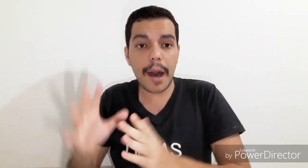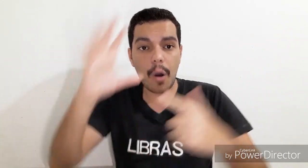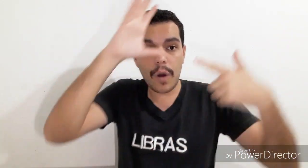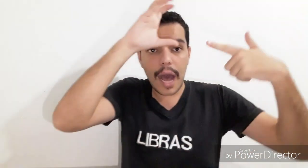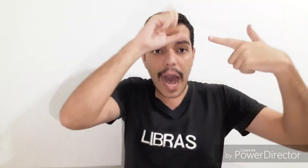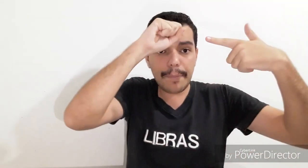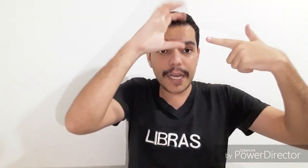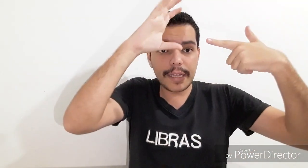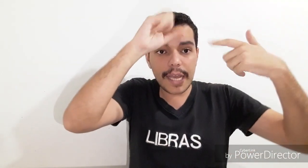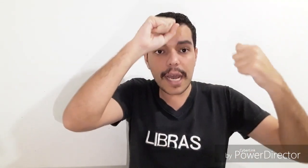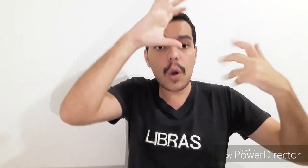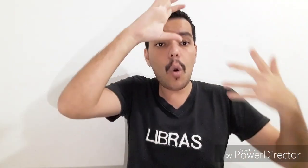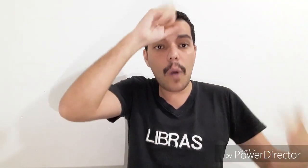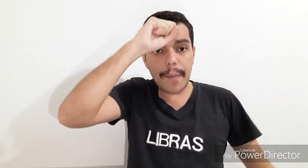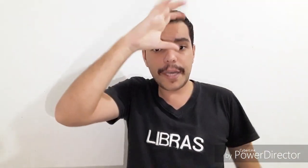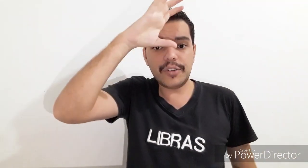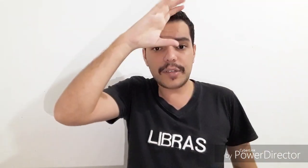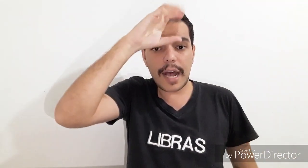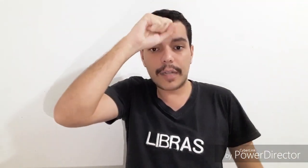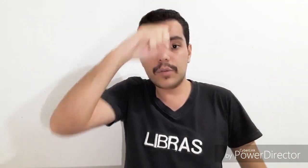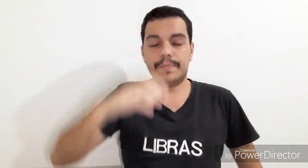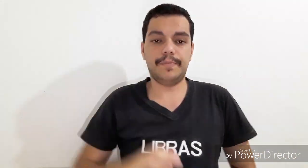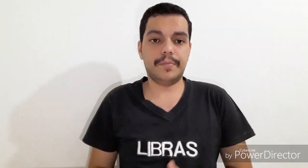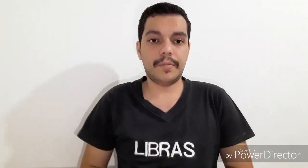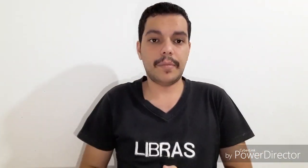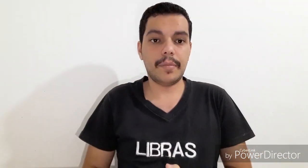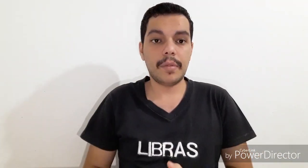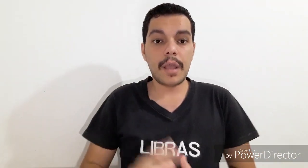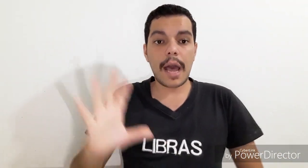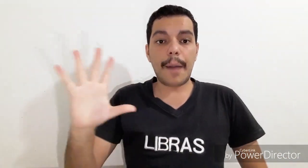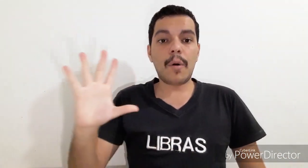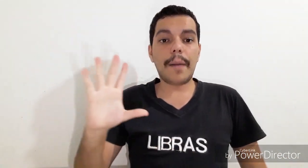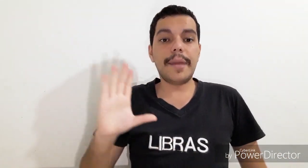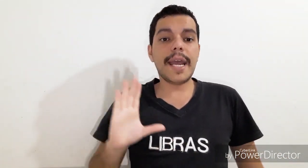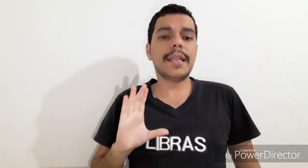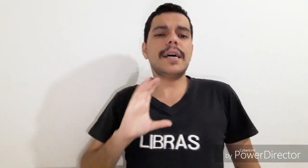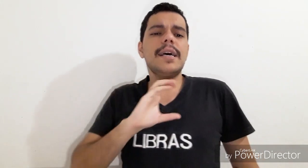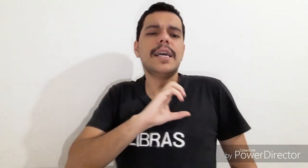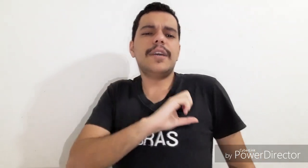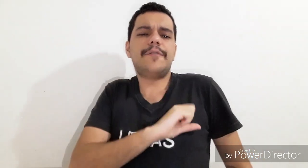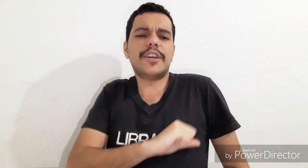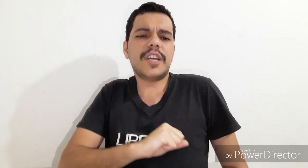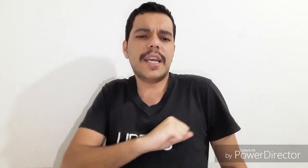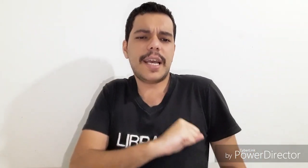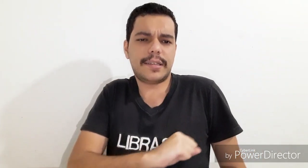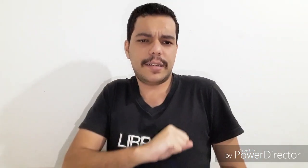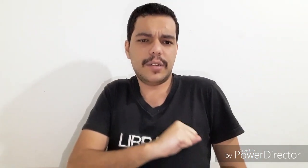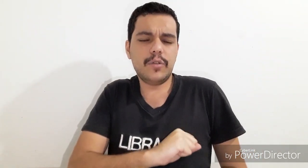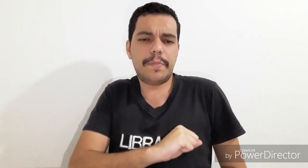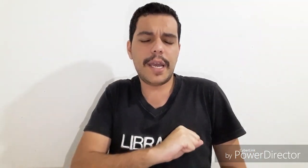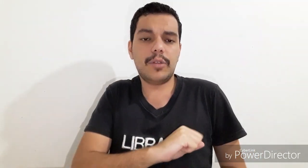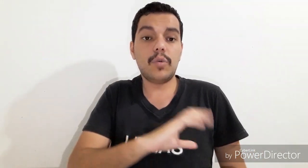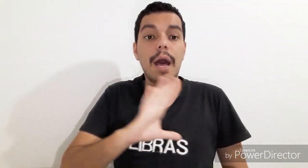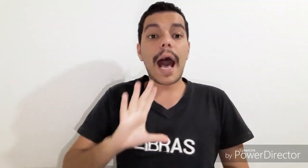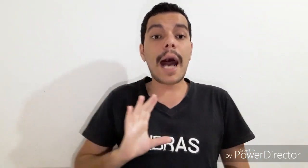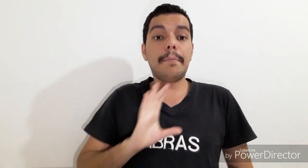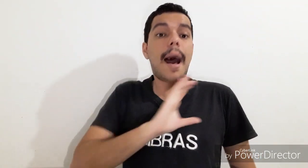verbal. Aprender ou aprendizado. A mão aberta e fecha em S no peito.